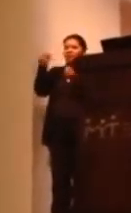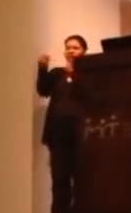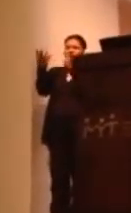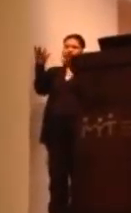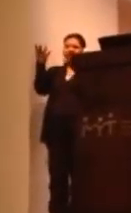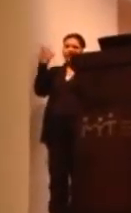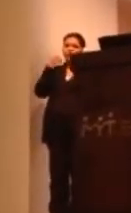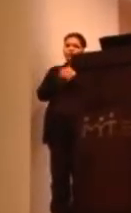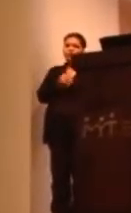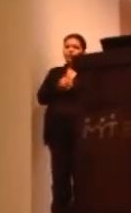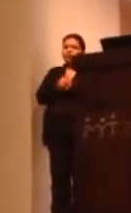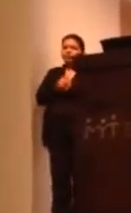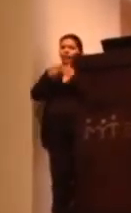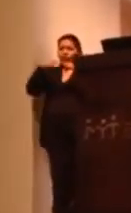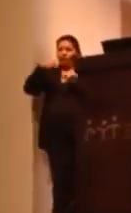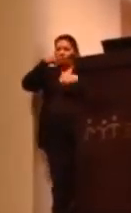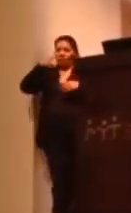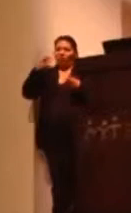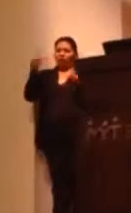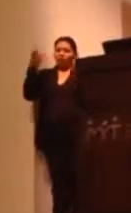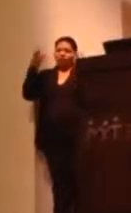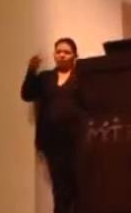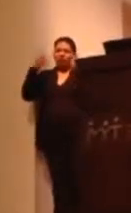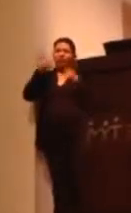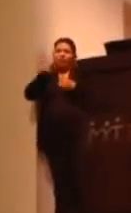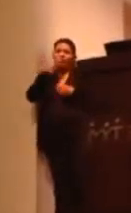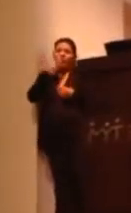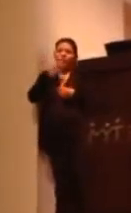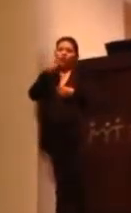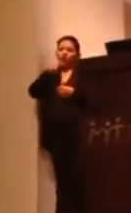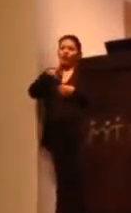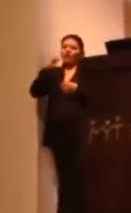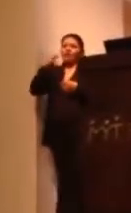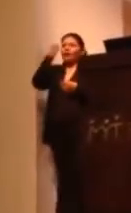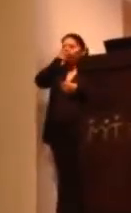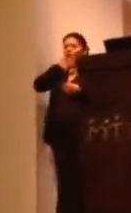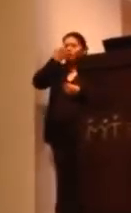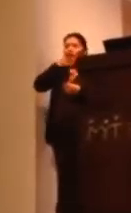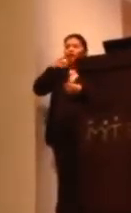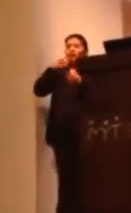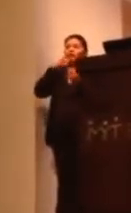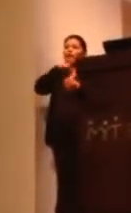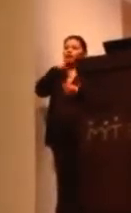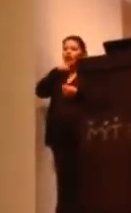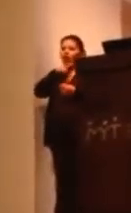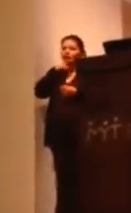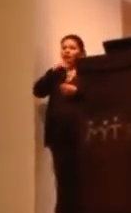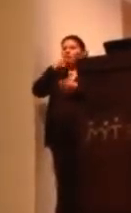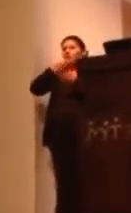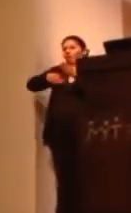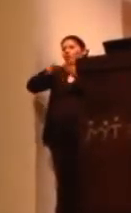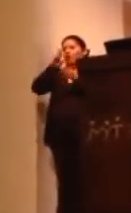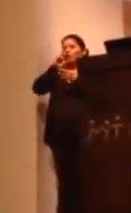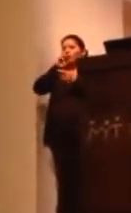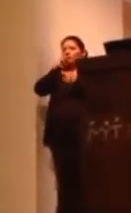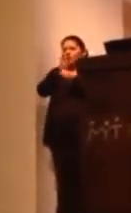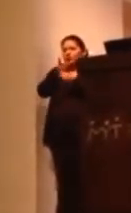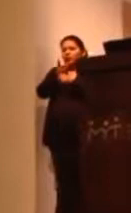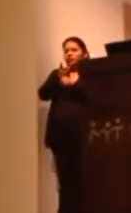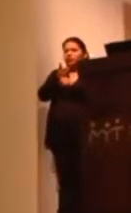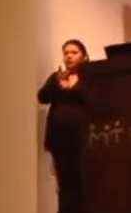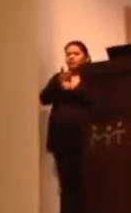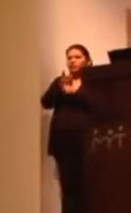Muchísimos. Por estos diagnósticos express, por estos diagnósticos faltos de responsabilidad en equipo multidisciplinario,